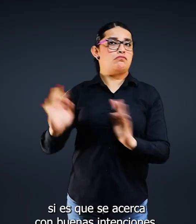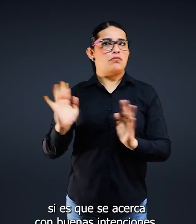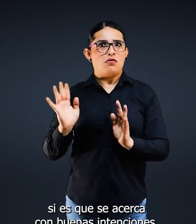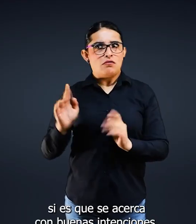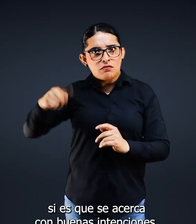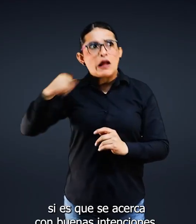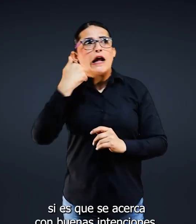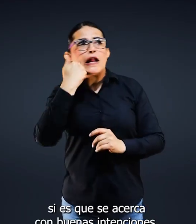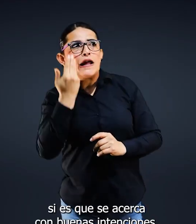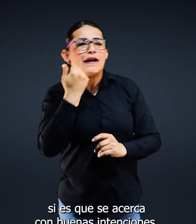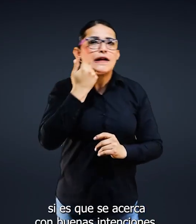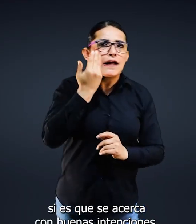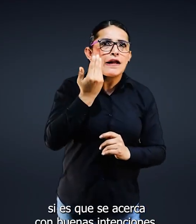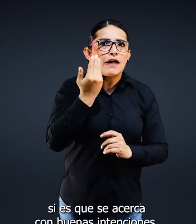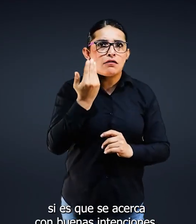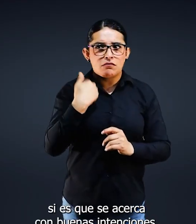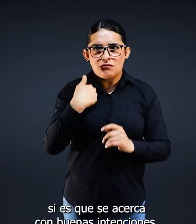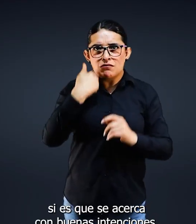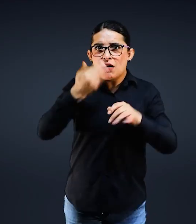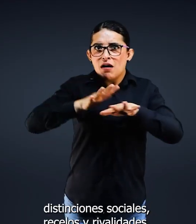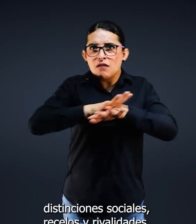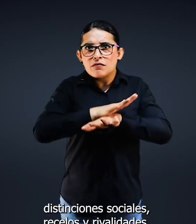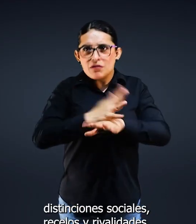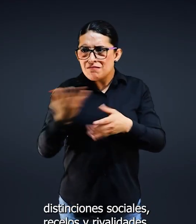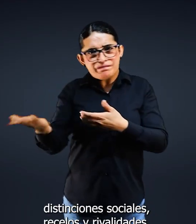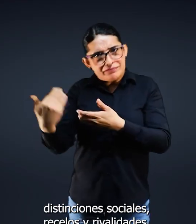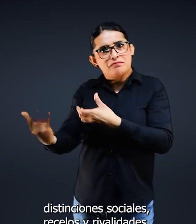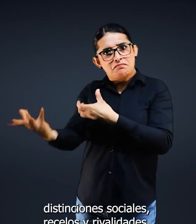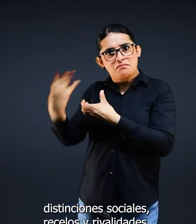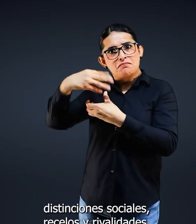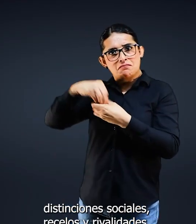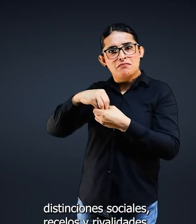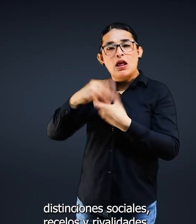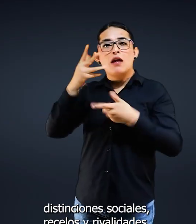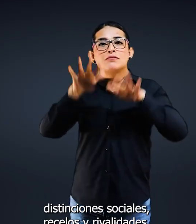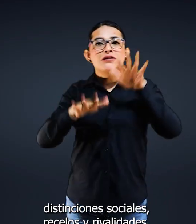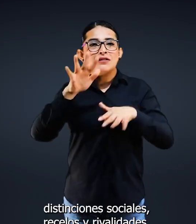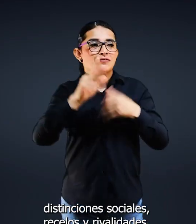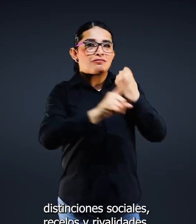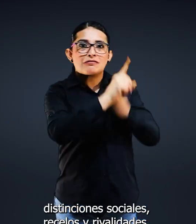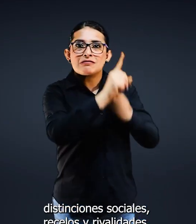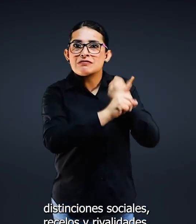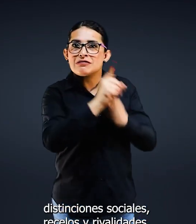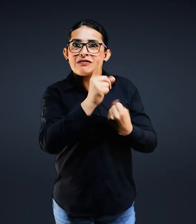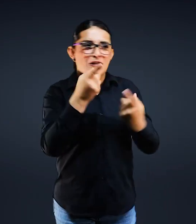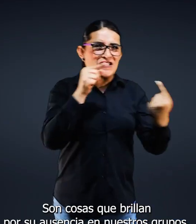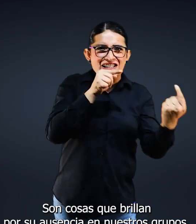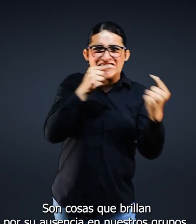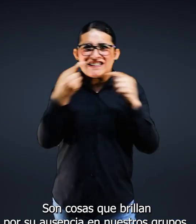es que se acerca con buenas intenciones, distinciones sociales, recelos y rivalidades Son cosas